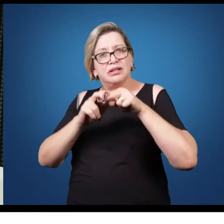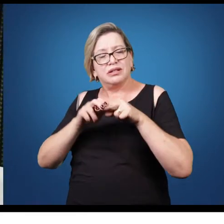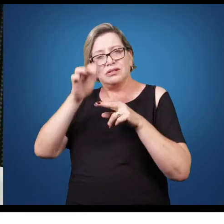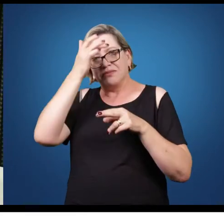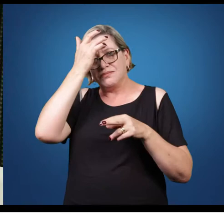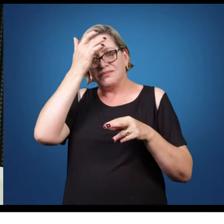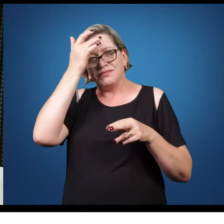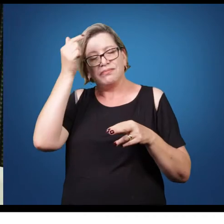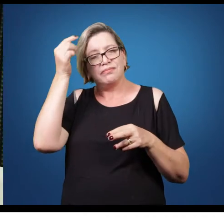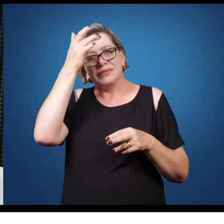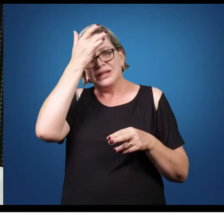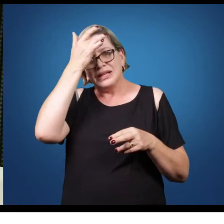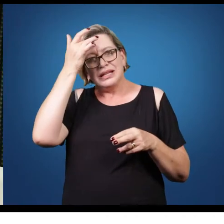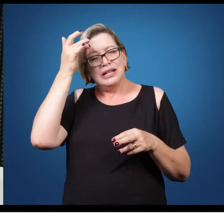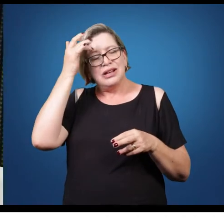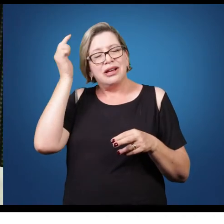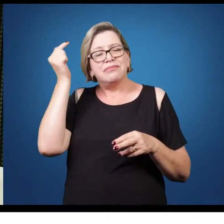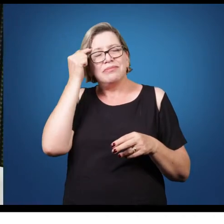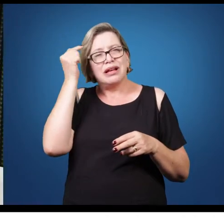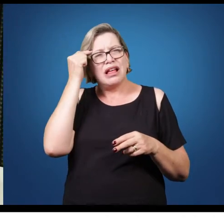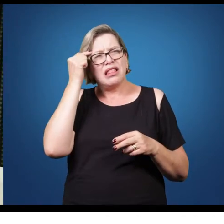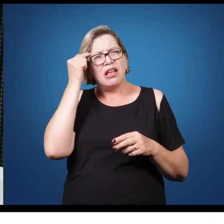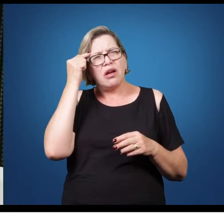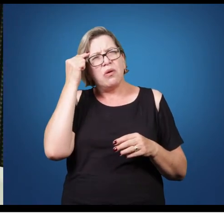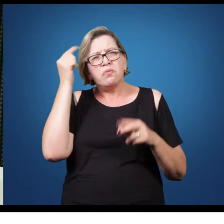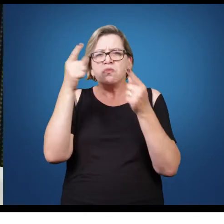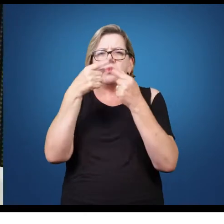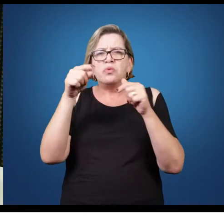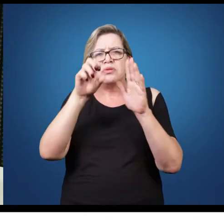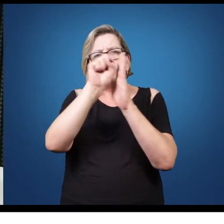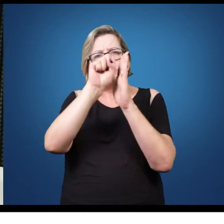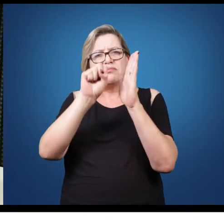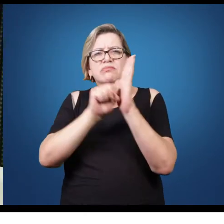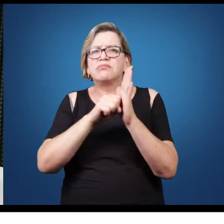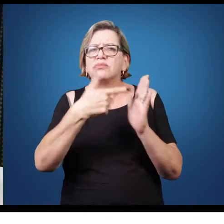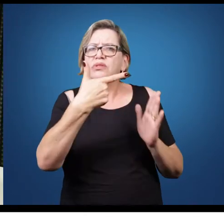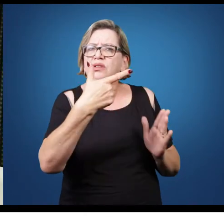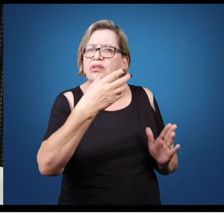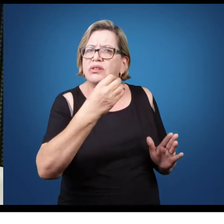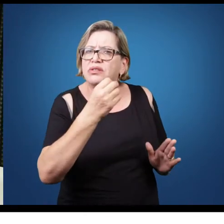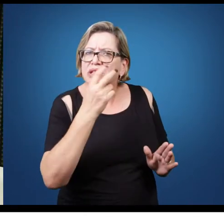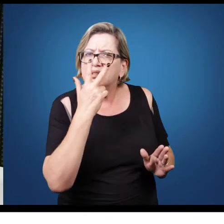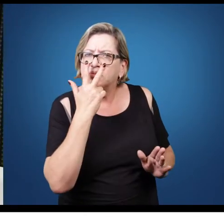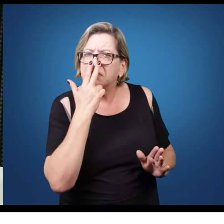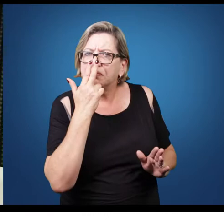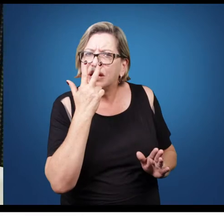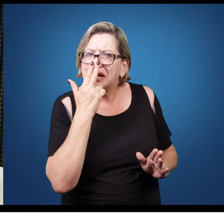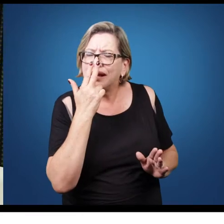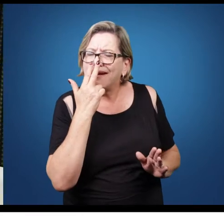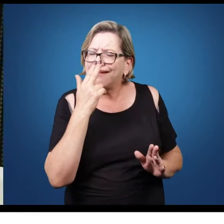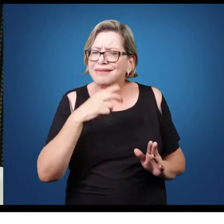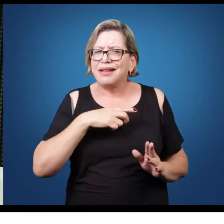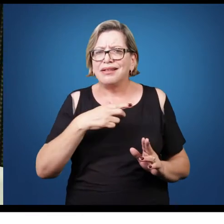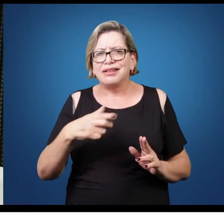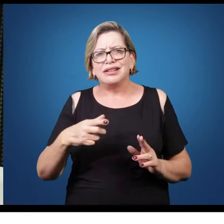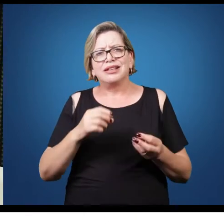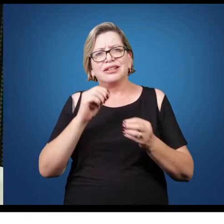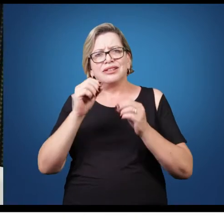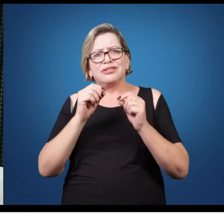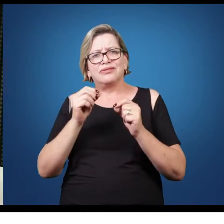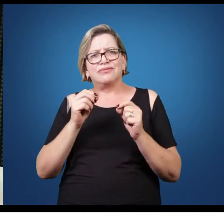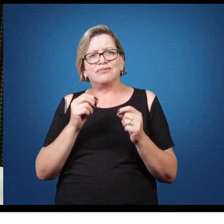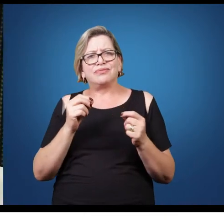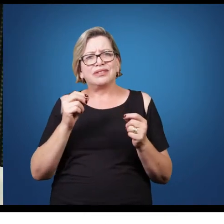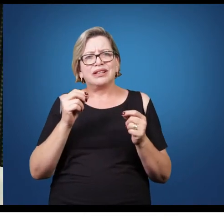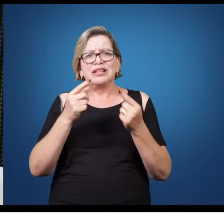aquela lado especulativo do século 20 não exista porque o que se produziu financeiramente no século 20 foi pra